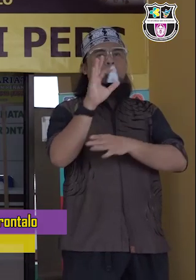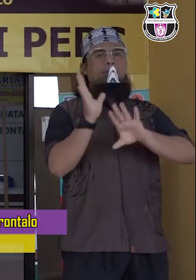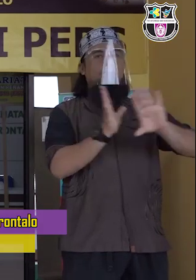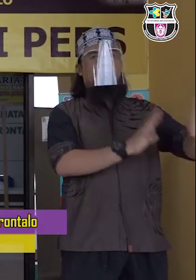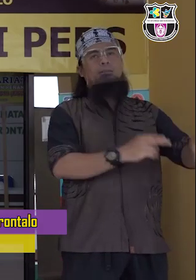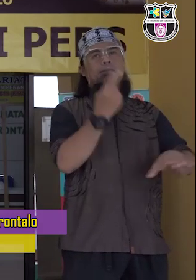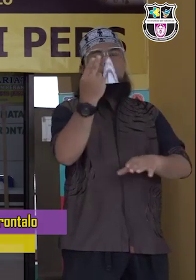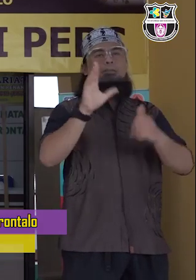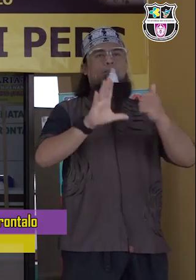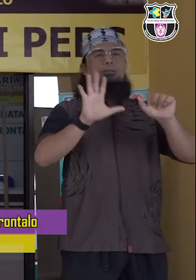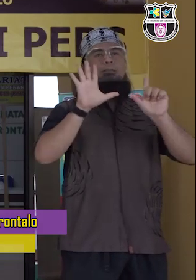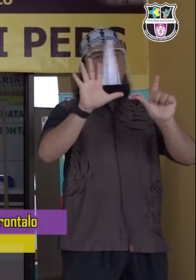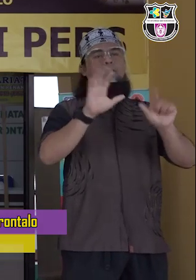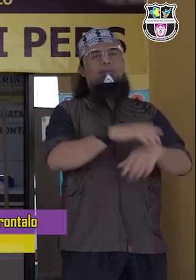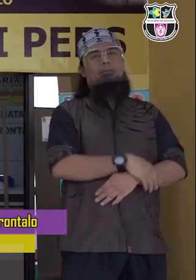267.